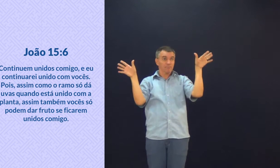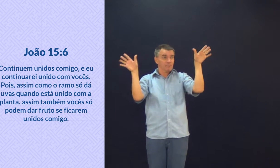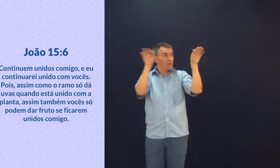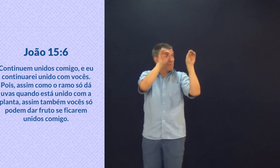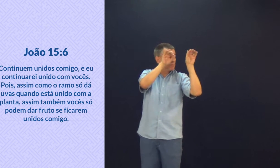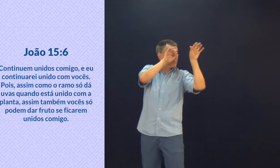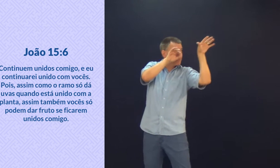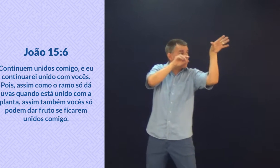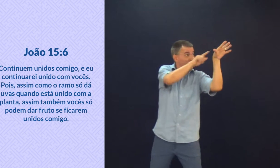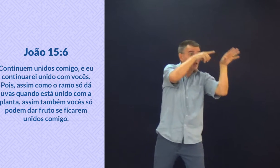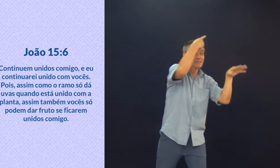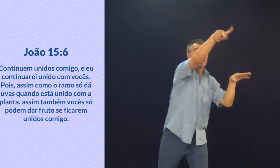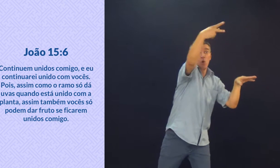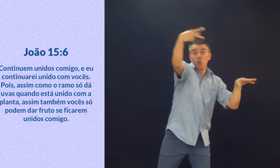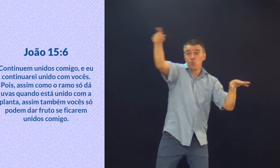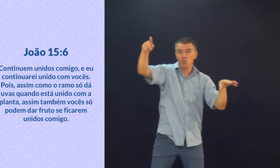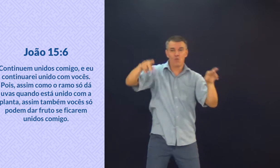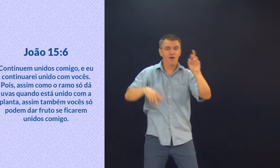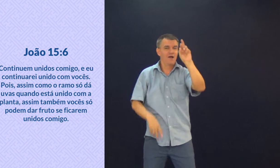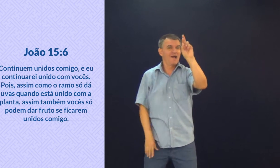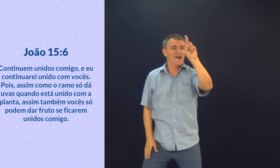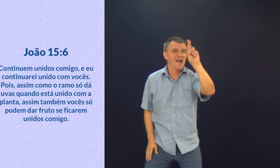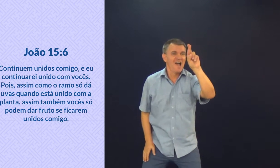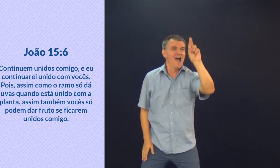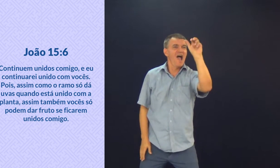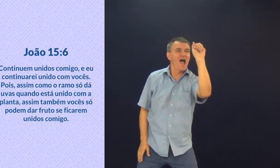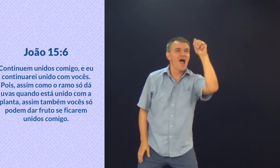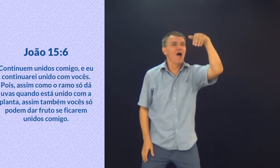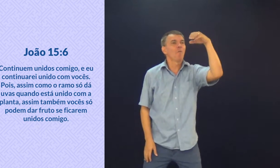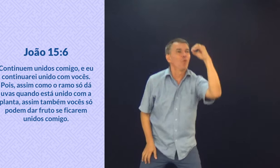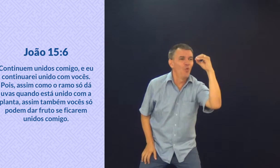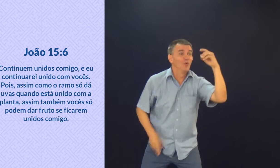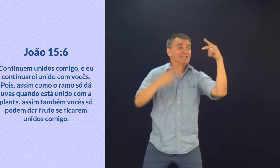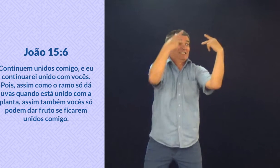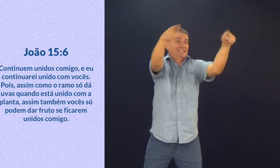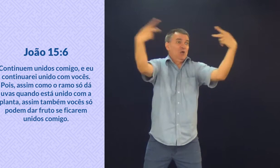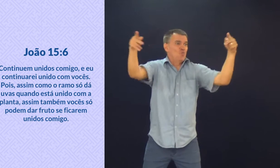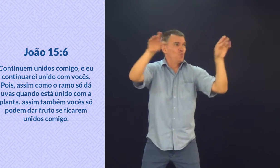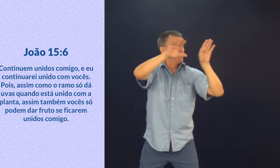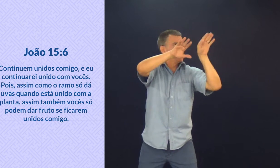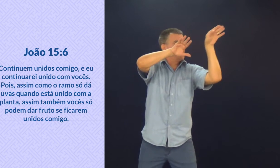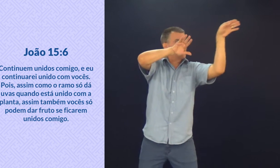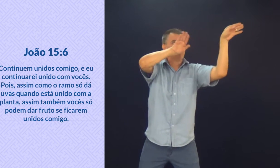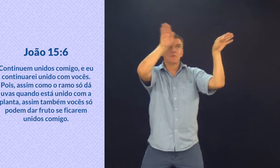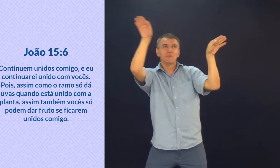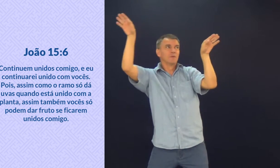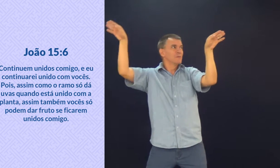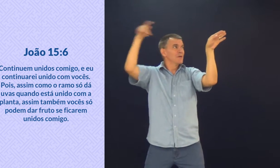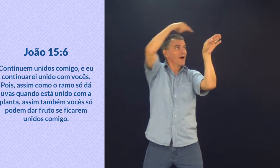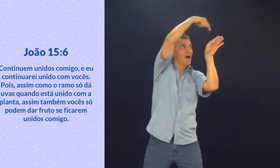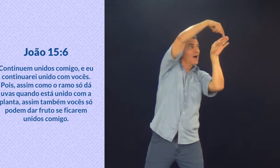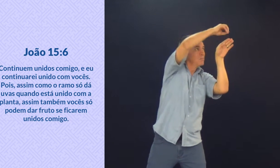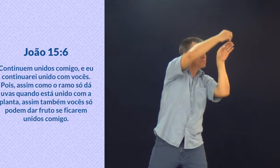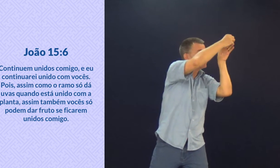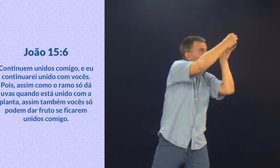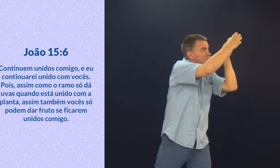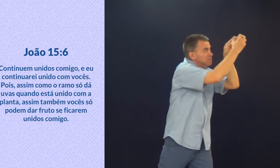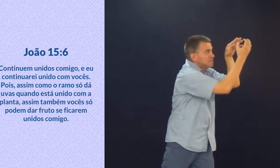jesus é a árvore vocês samus né e cada ramo dar seus frutos produção são as